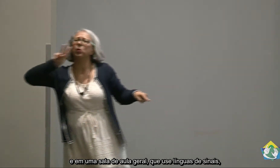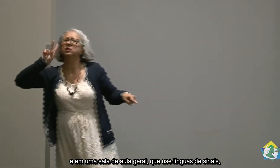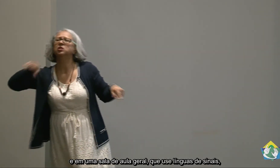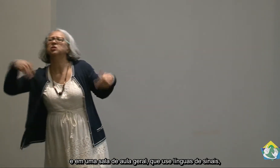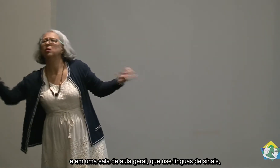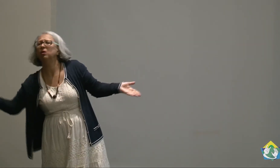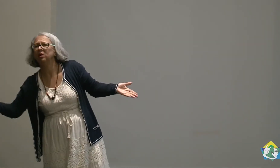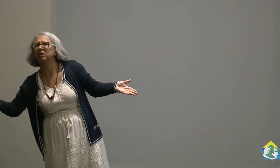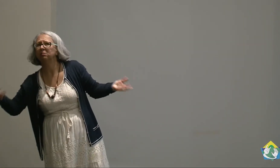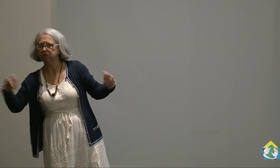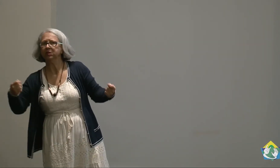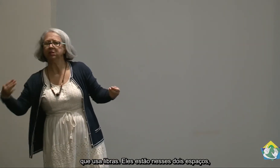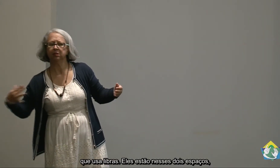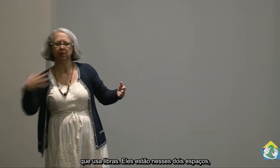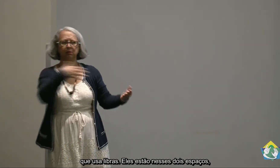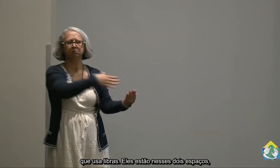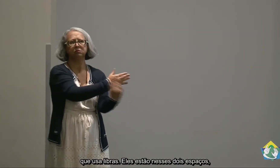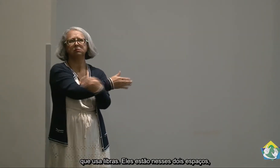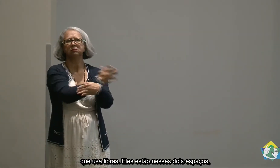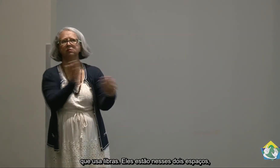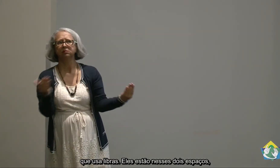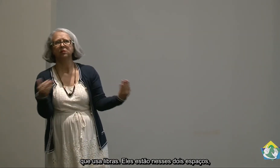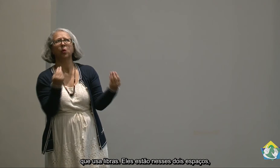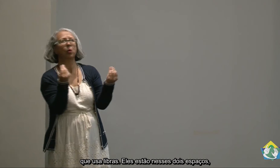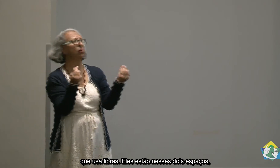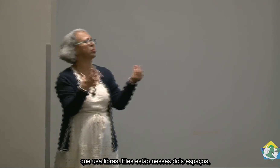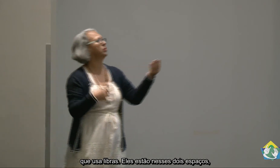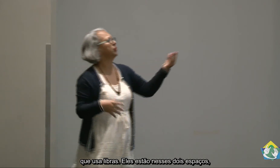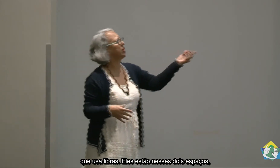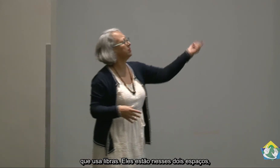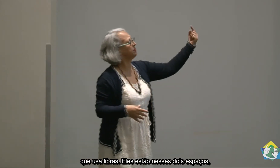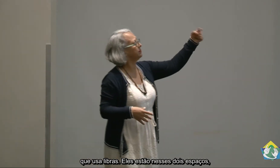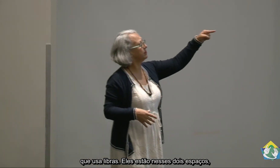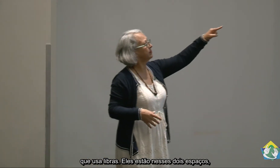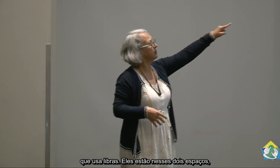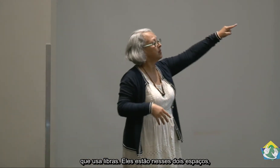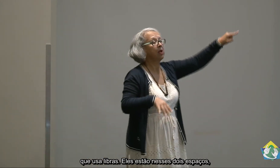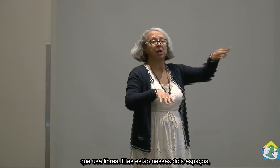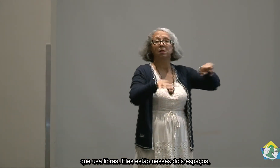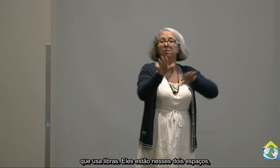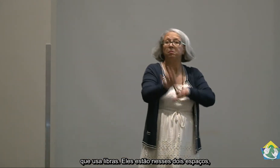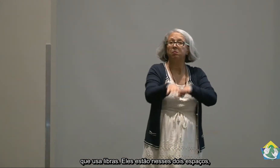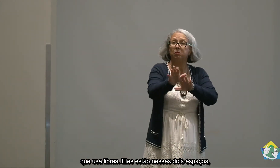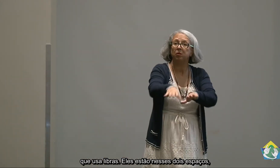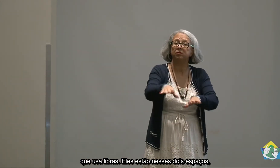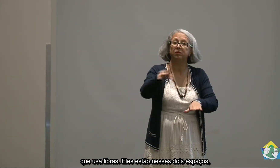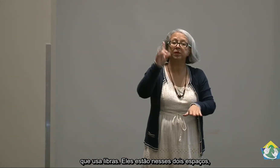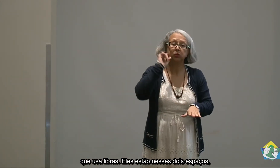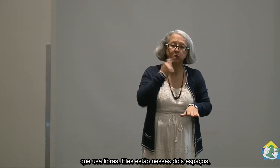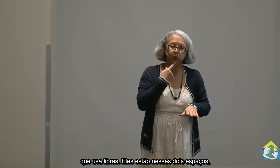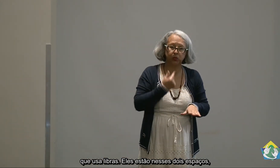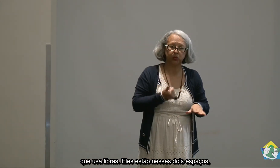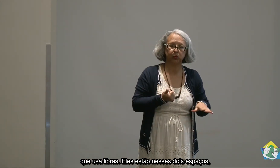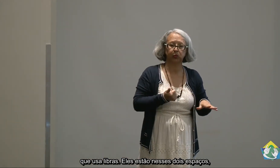sinais, que usa Libras. Qual seria essa... Eles estão nesses dois